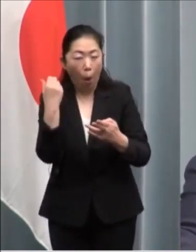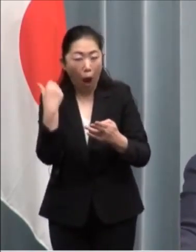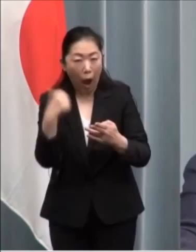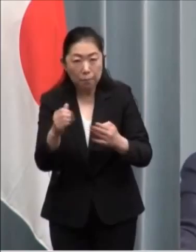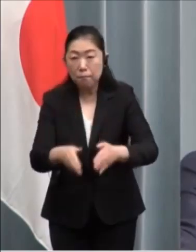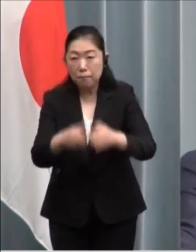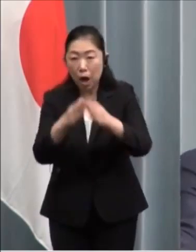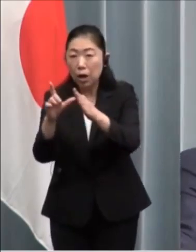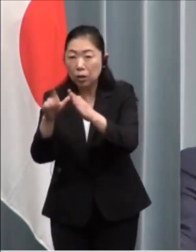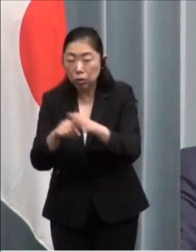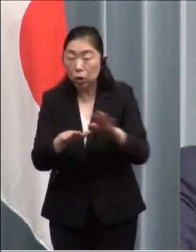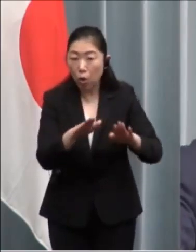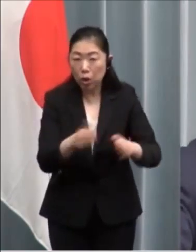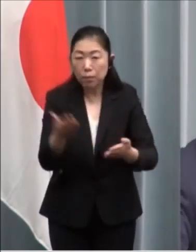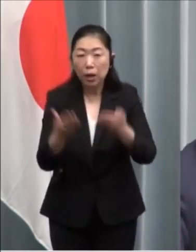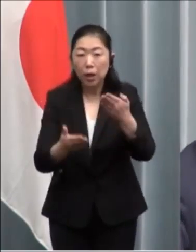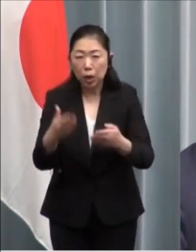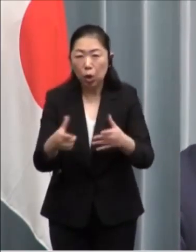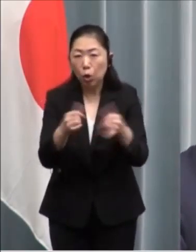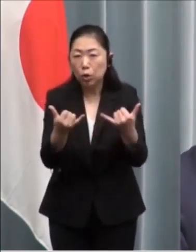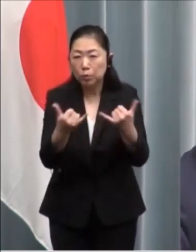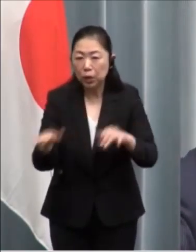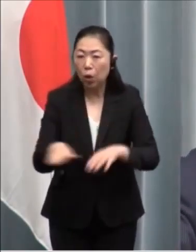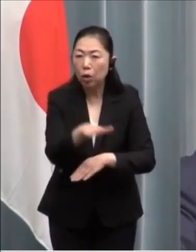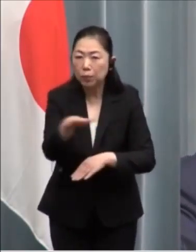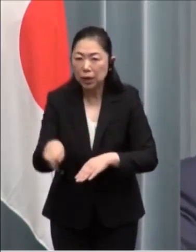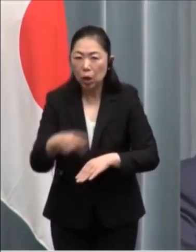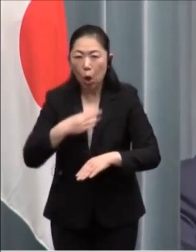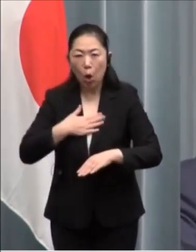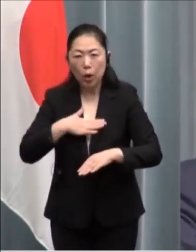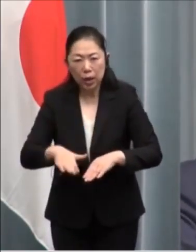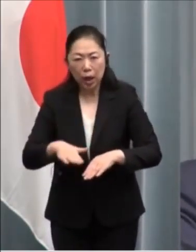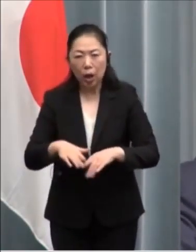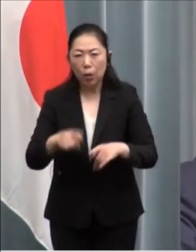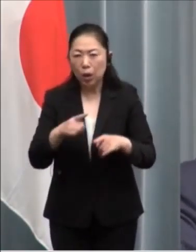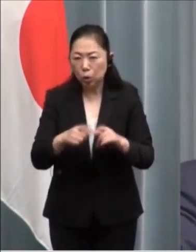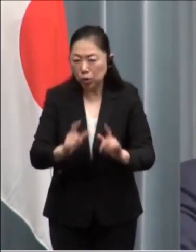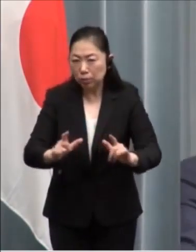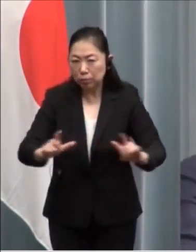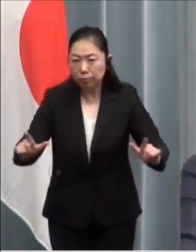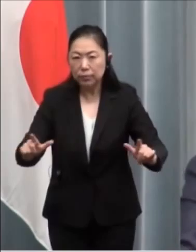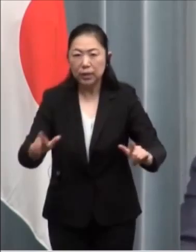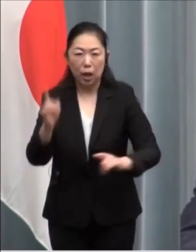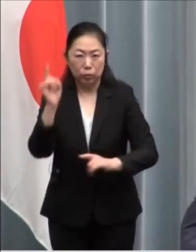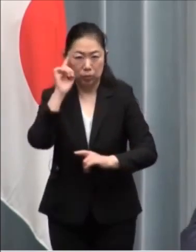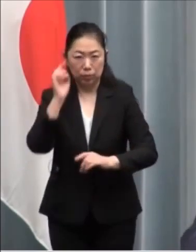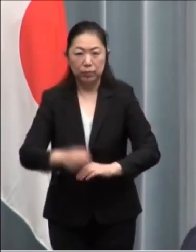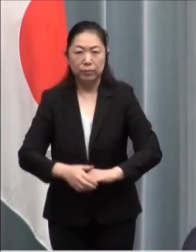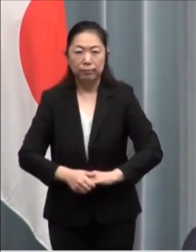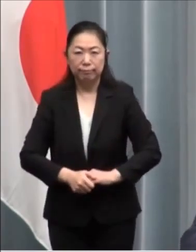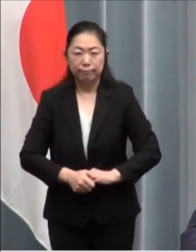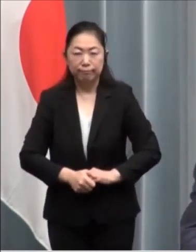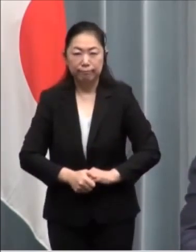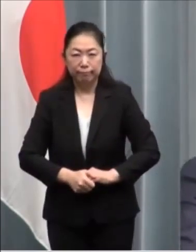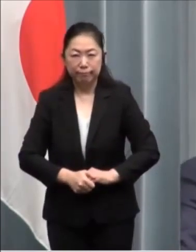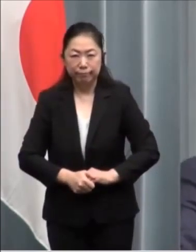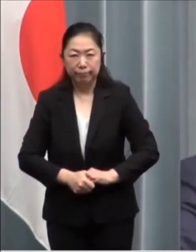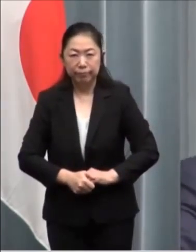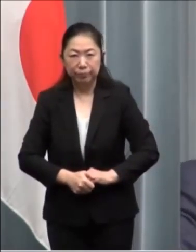ると、国民の皆さんの理解は大幅に進んできている、こういうふうに思っています。 幹